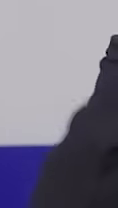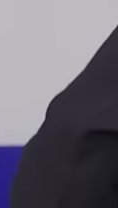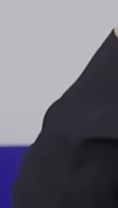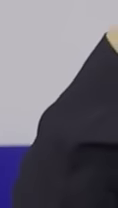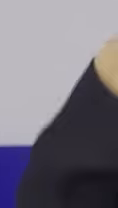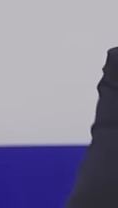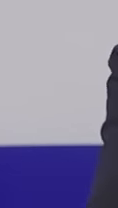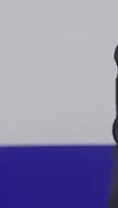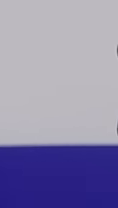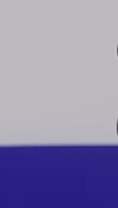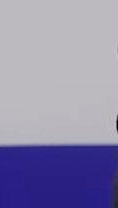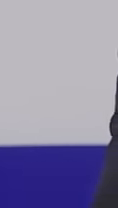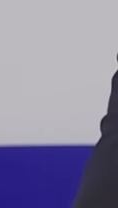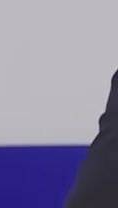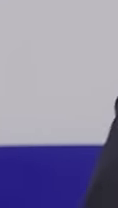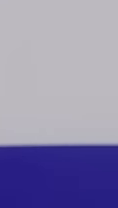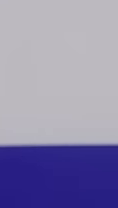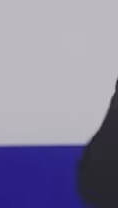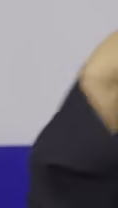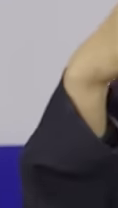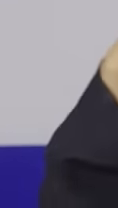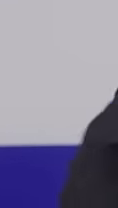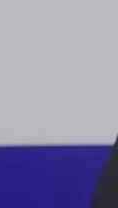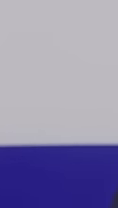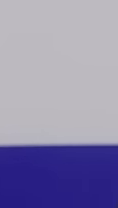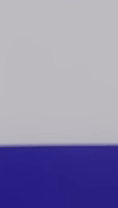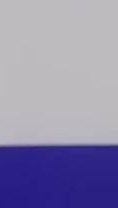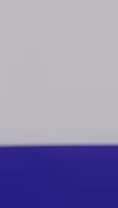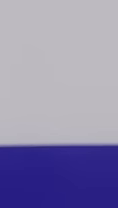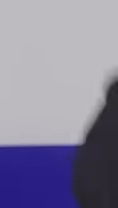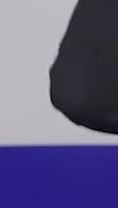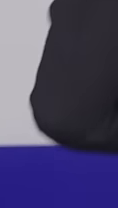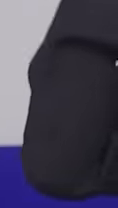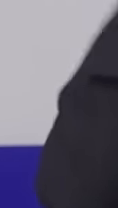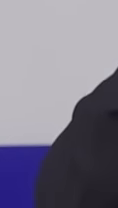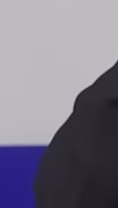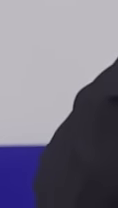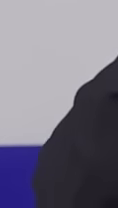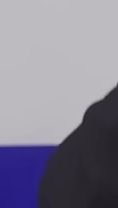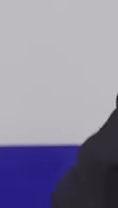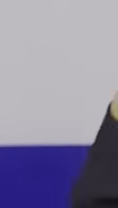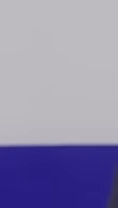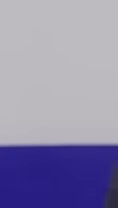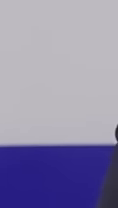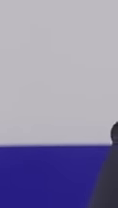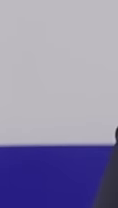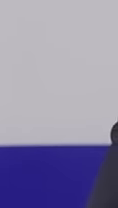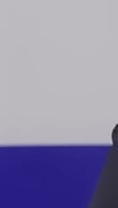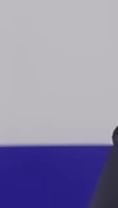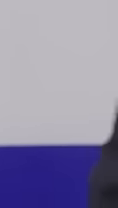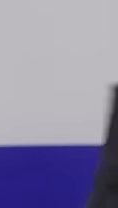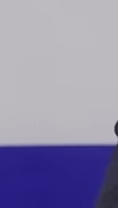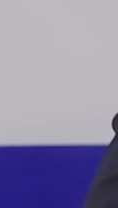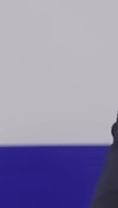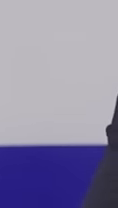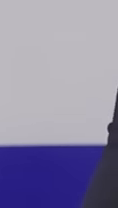것은 지정학적 리스크, 코리아 디스카운트를 심화시킵니다.